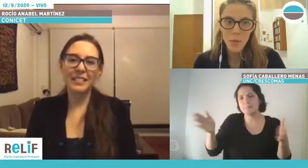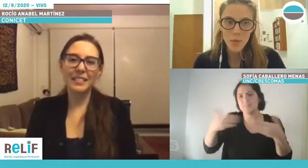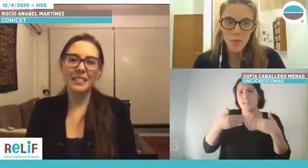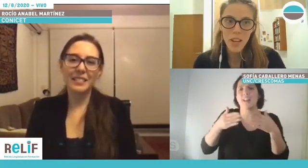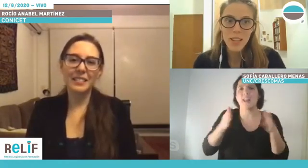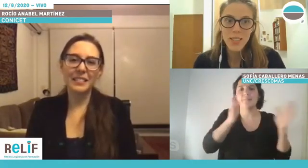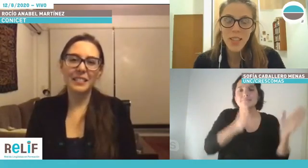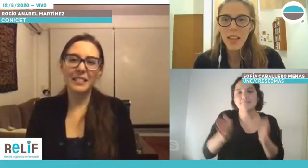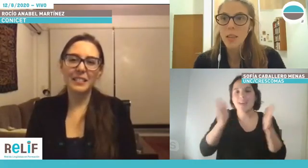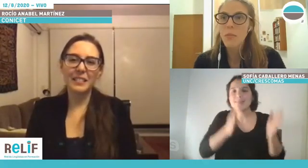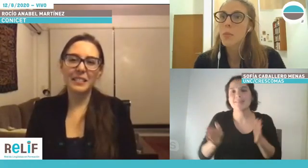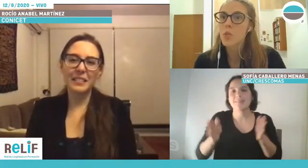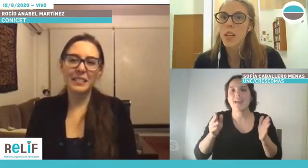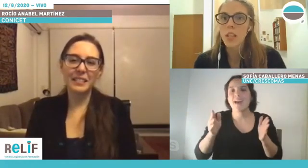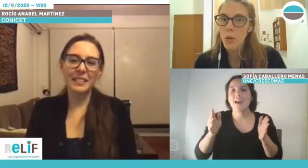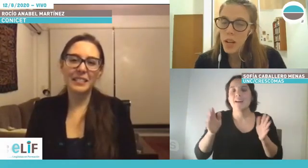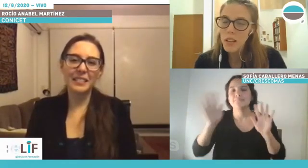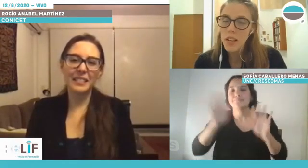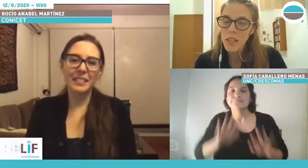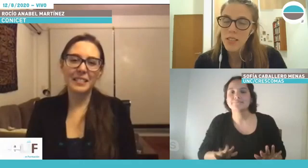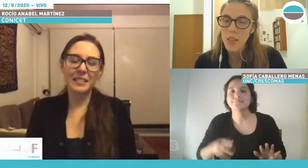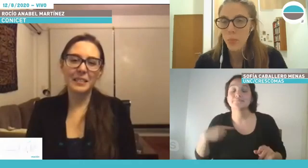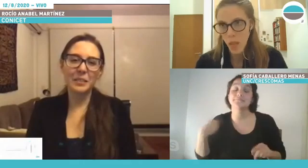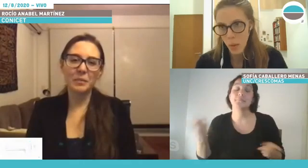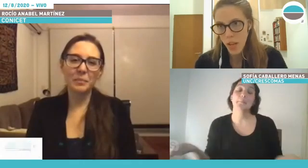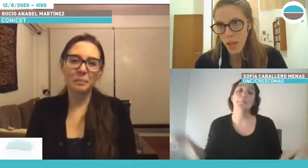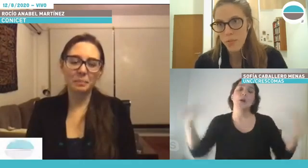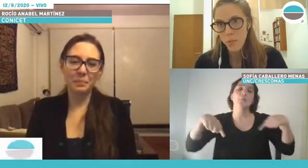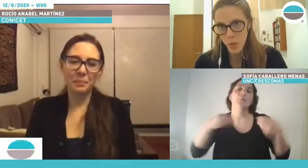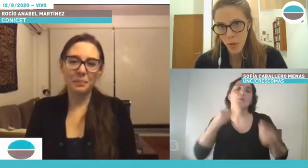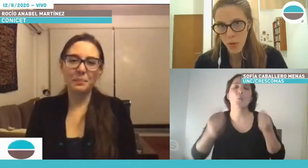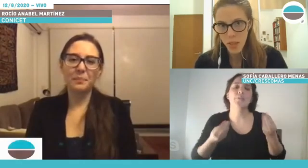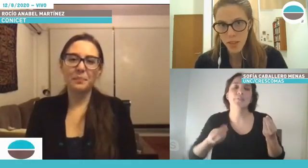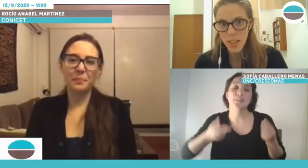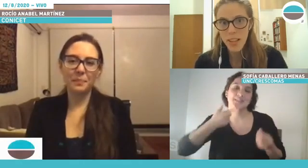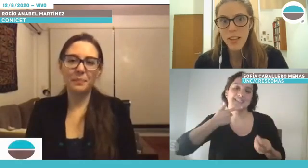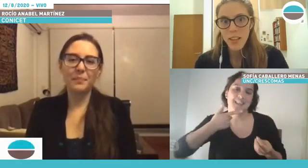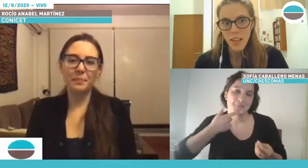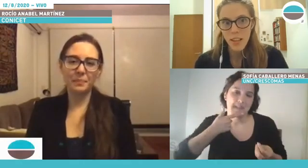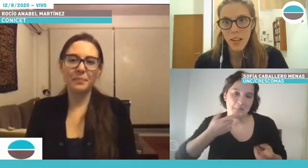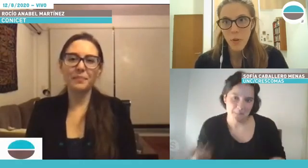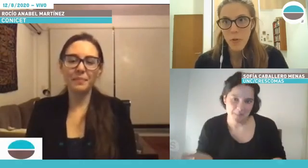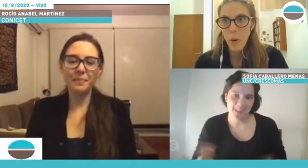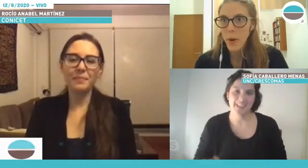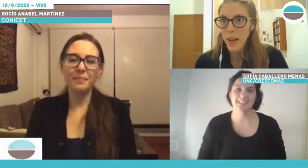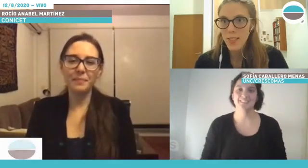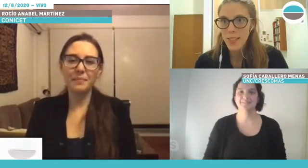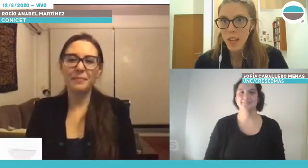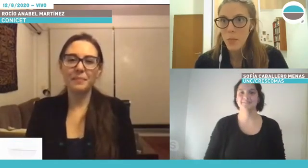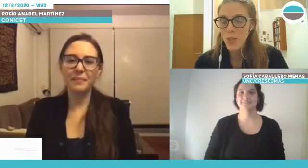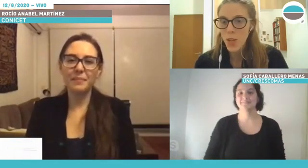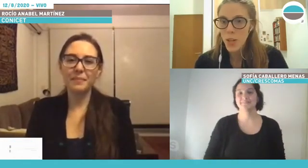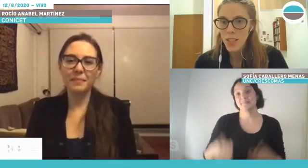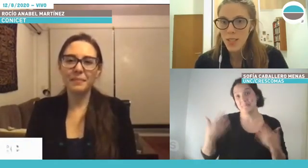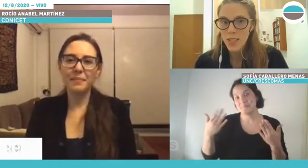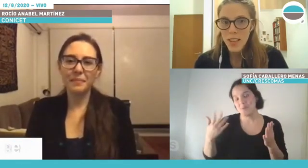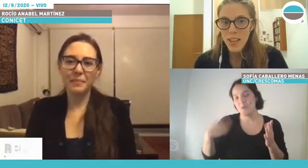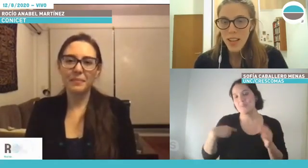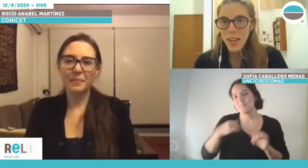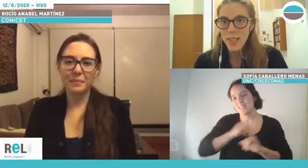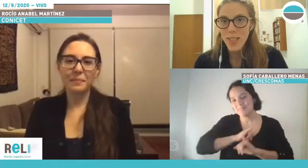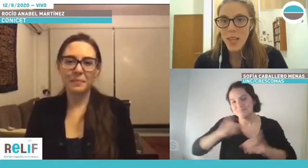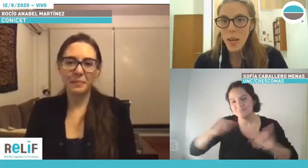que tenemos organizada y vamos a retomar en septiembre probablemente con nuevas